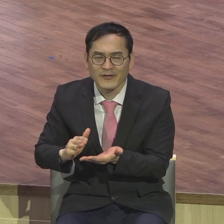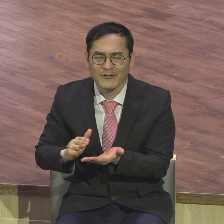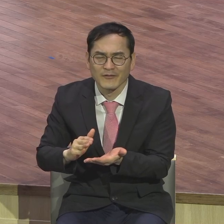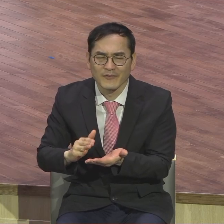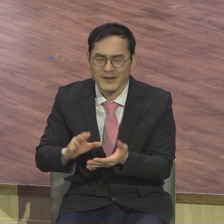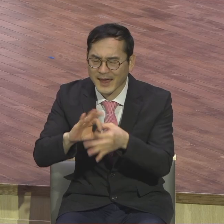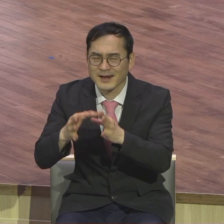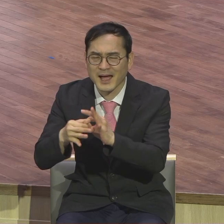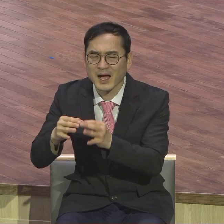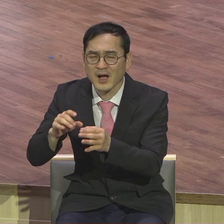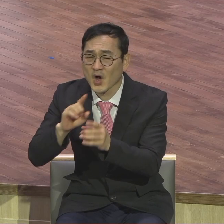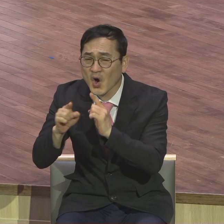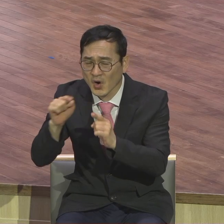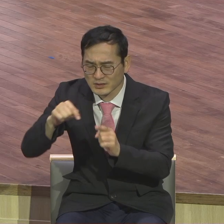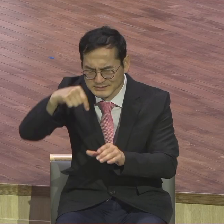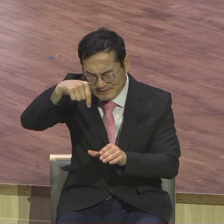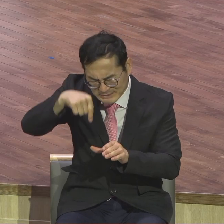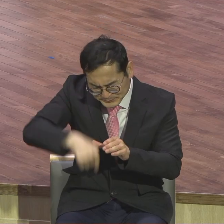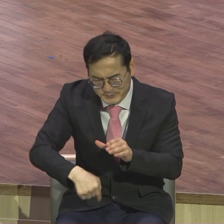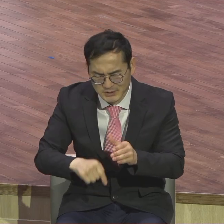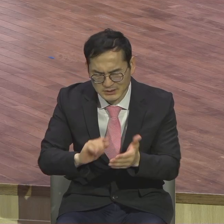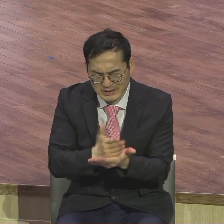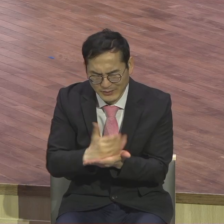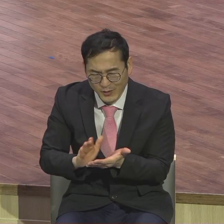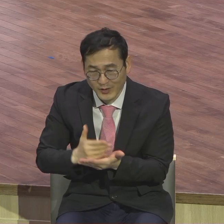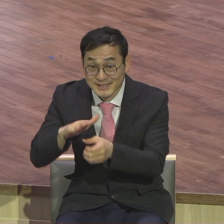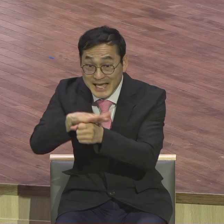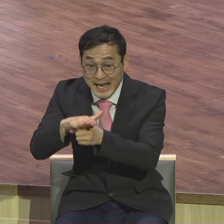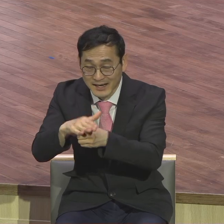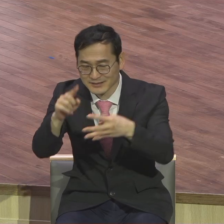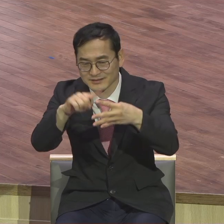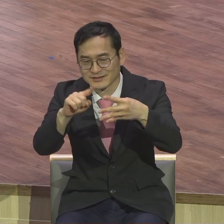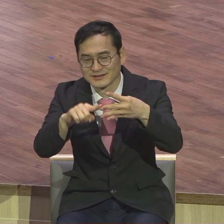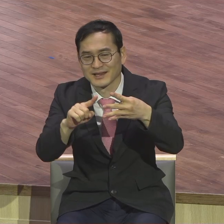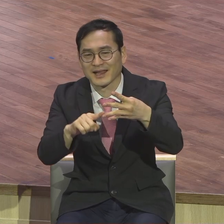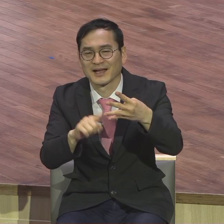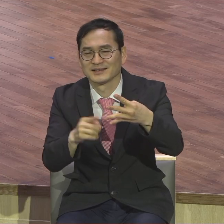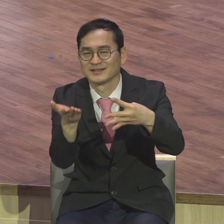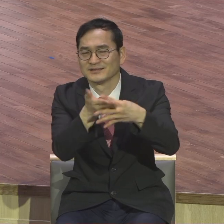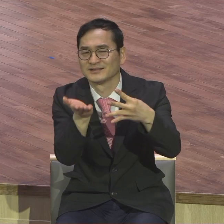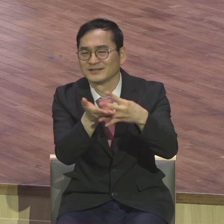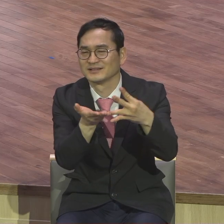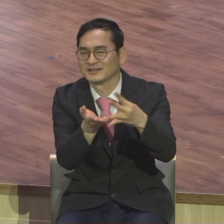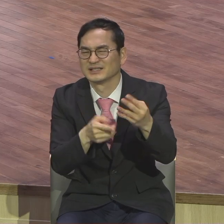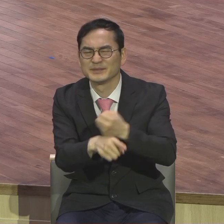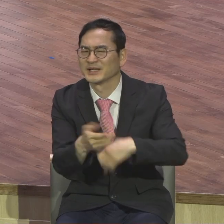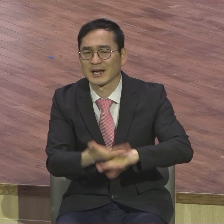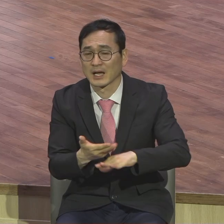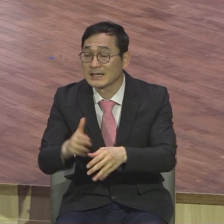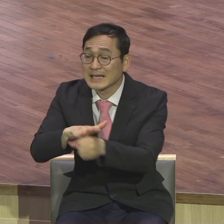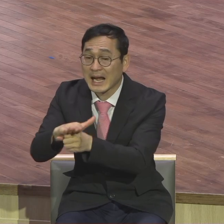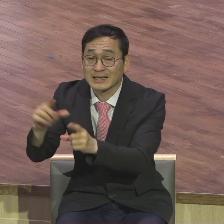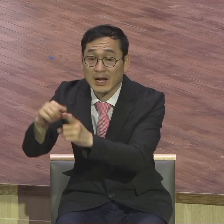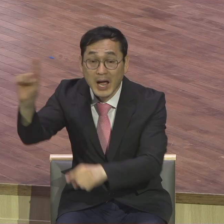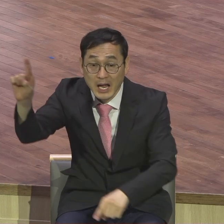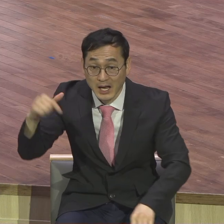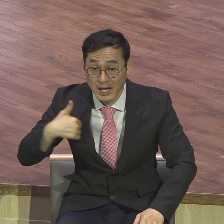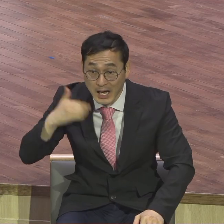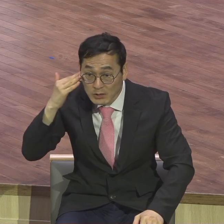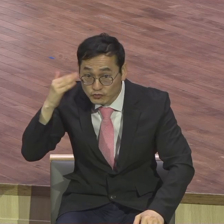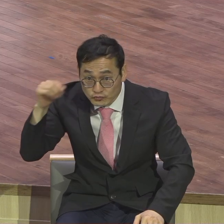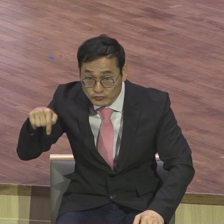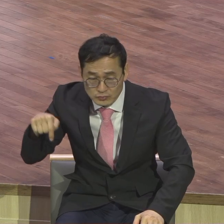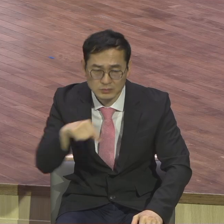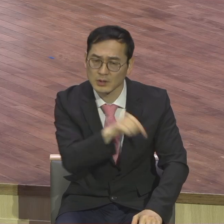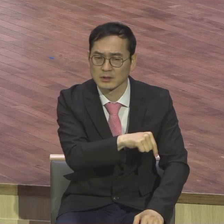헬라어에는 사랑했을 때 네 가지를 말합니다. 네 가지 단어가 있어요. 우리는 뭐 사랑하면 사랑하나 밖에 없지만 여기서